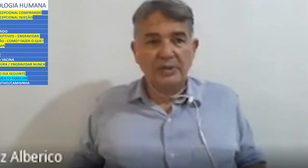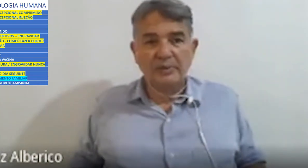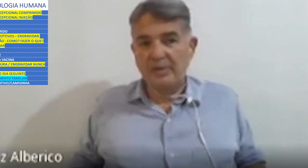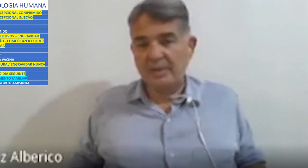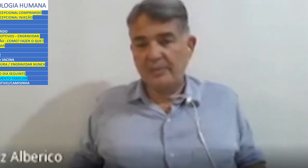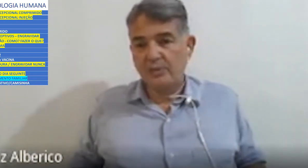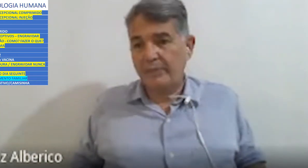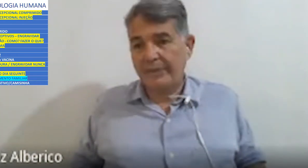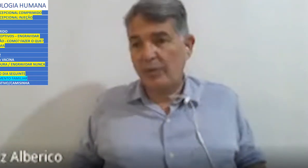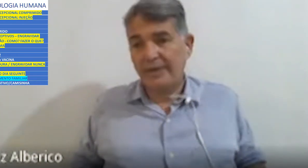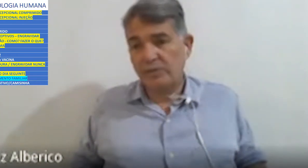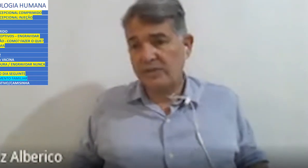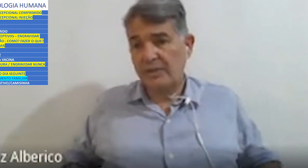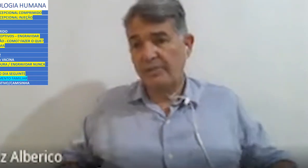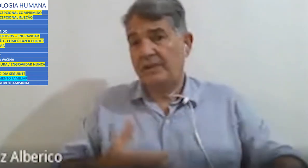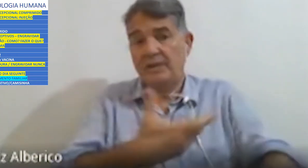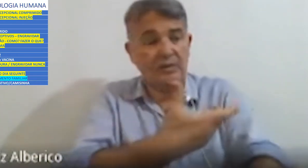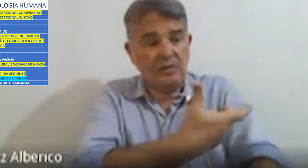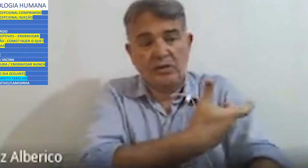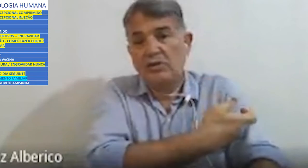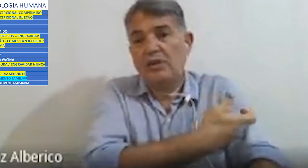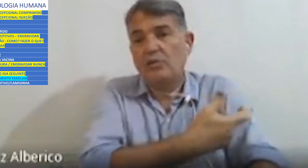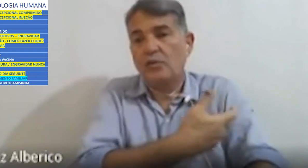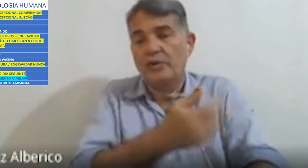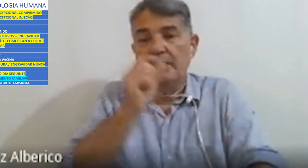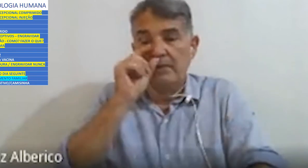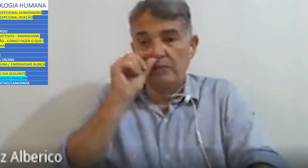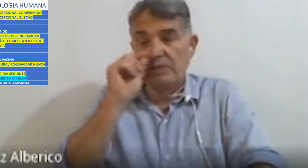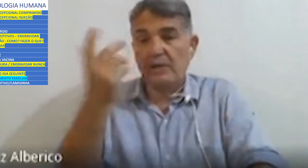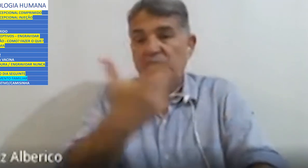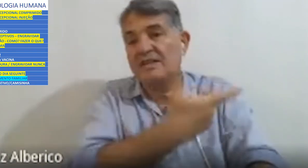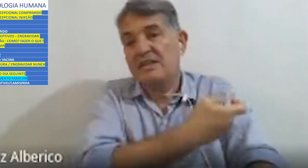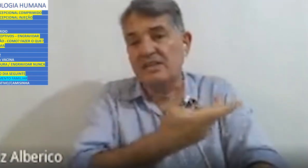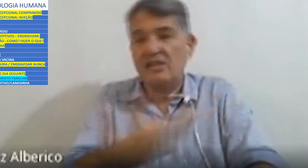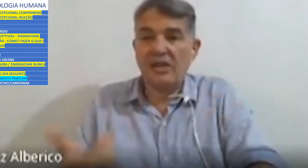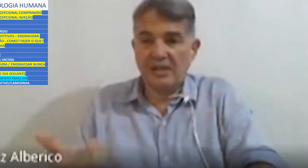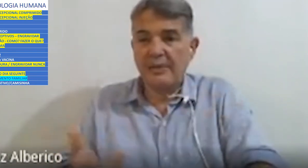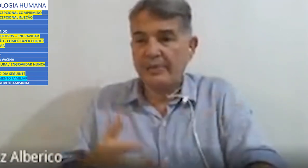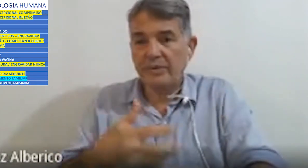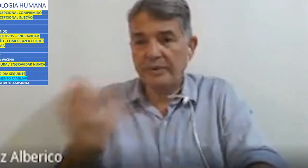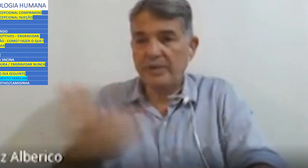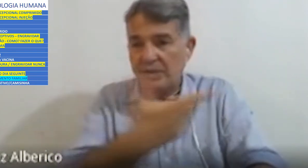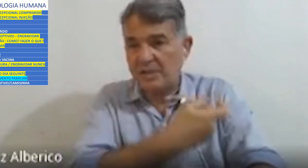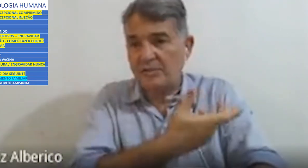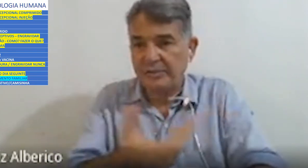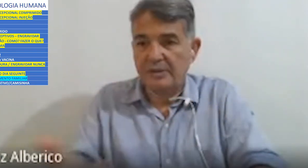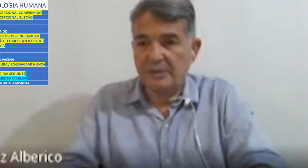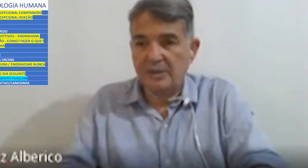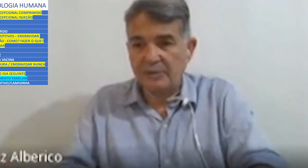por exemplo, o maior erro de dizer, por exemplo, injetou o sinal de vacina sem injetar, porque qualquer injeção que for